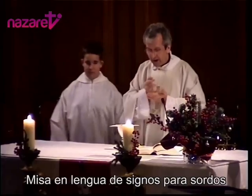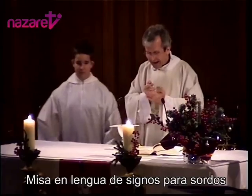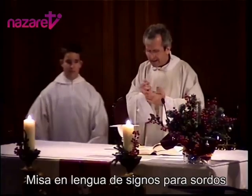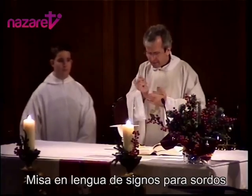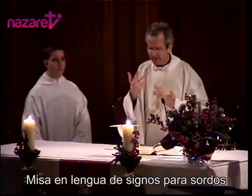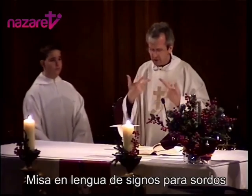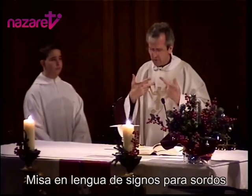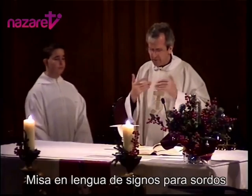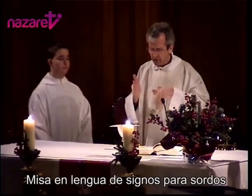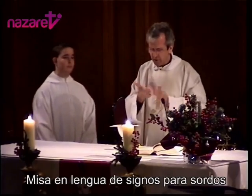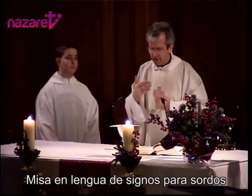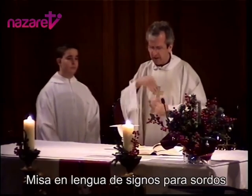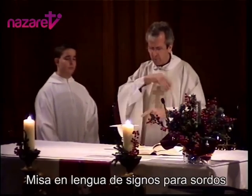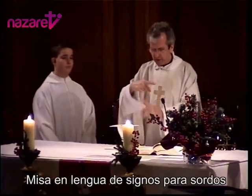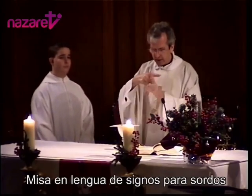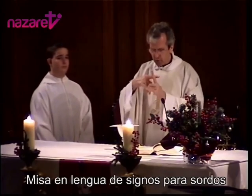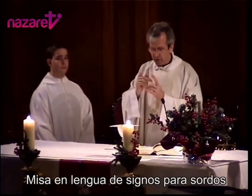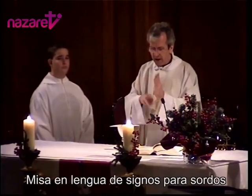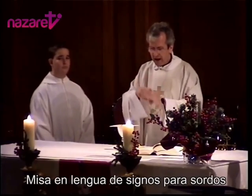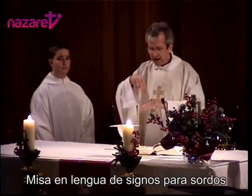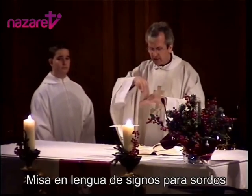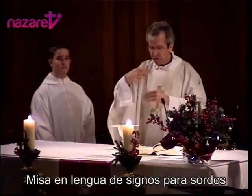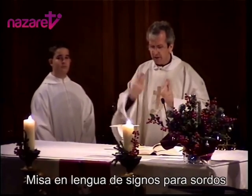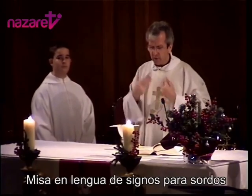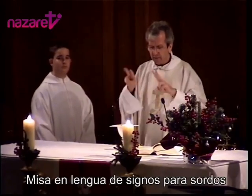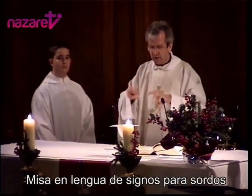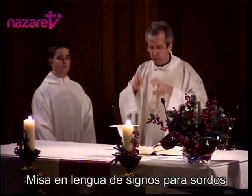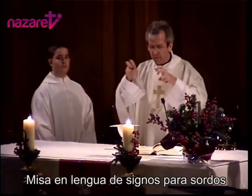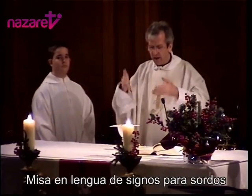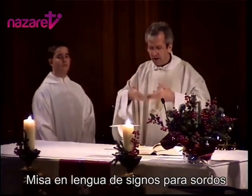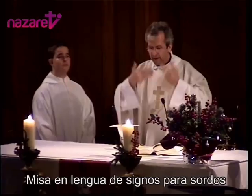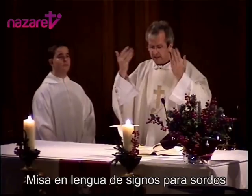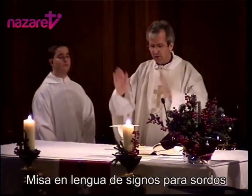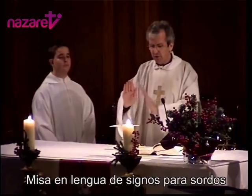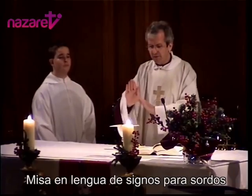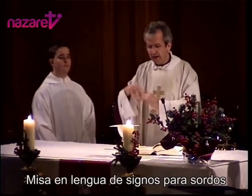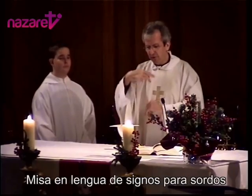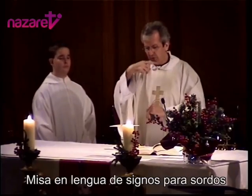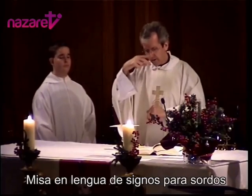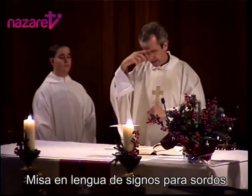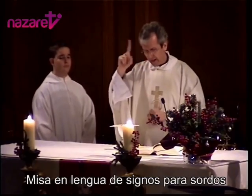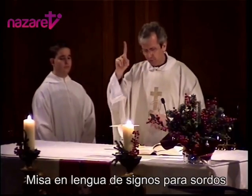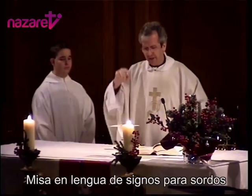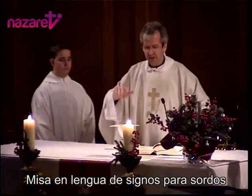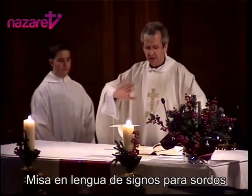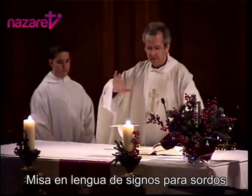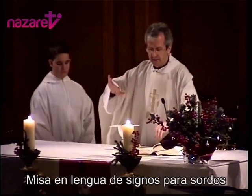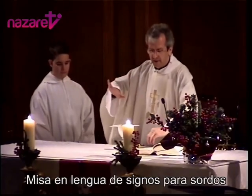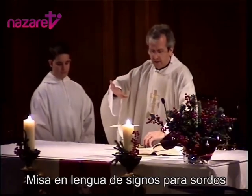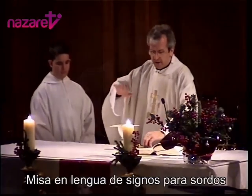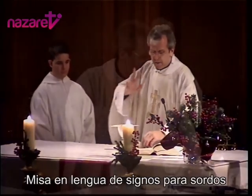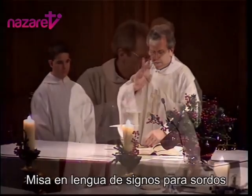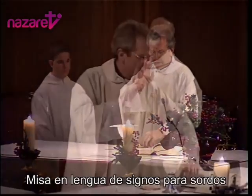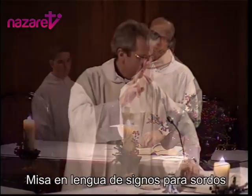Hijo, a través del sufrimiento y de la muerte en cruz, ha resucitado a la vida nueva y ha sido glorificado a tu derecha.